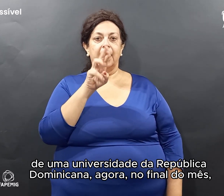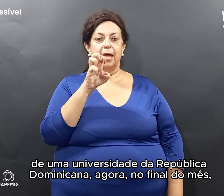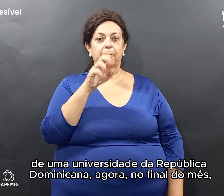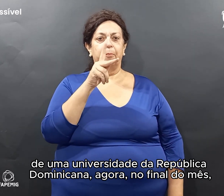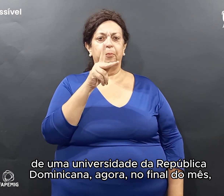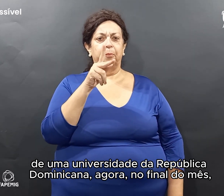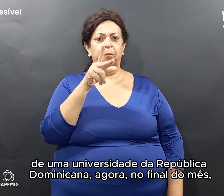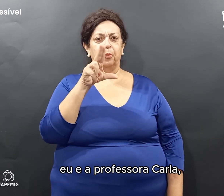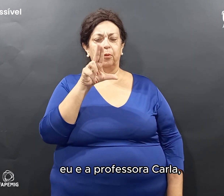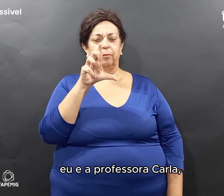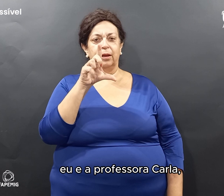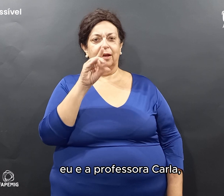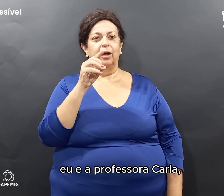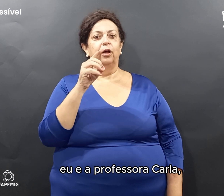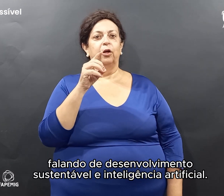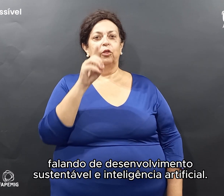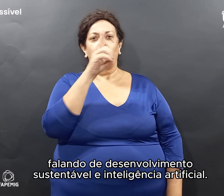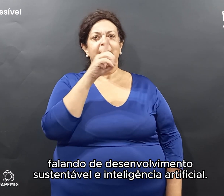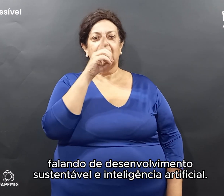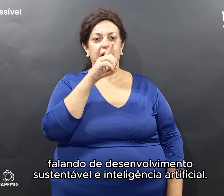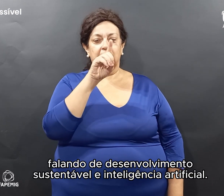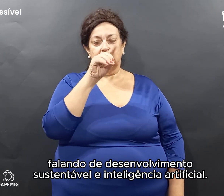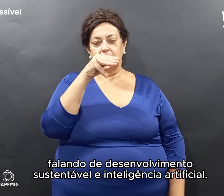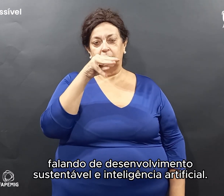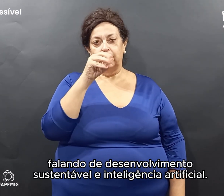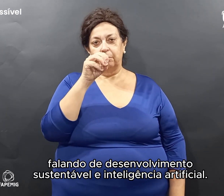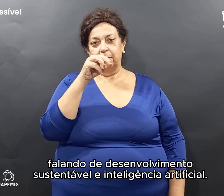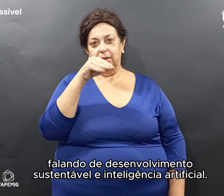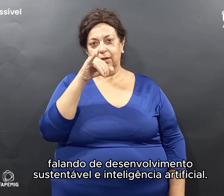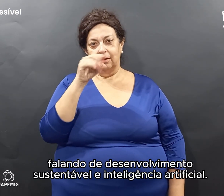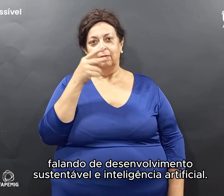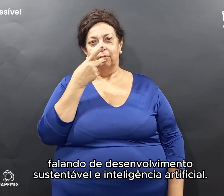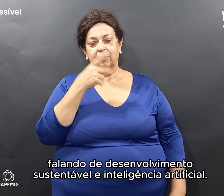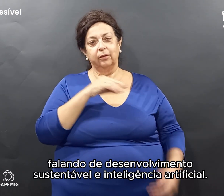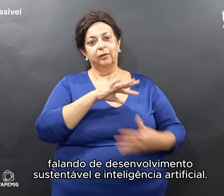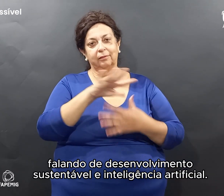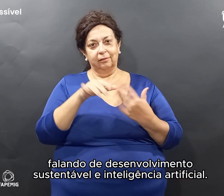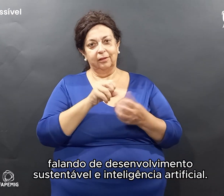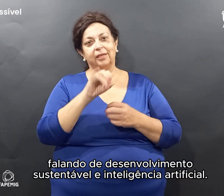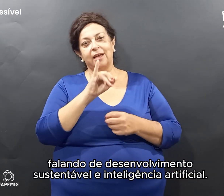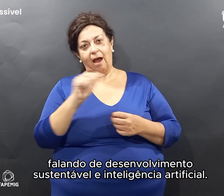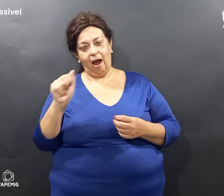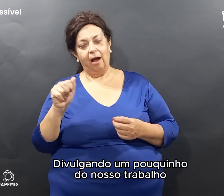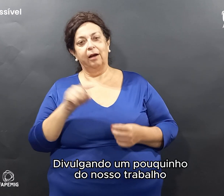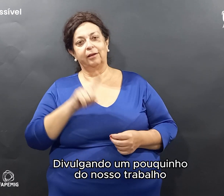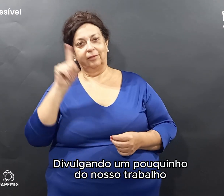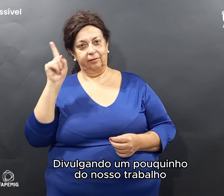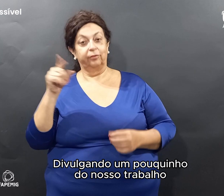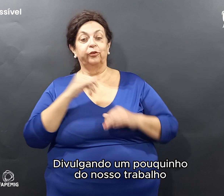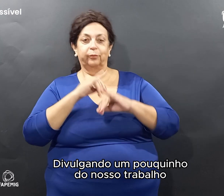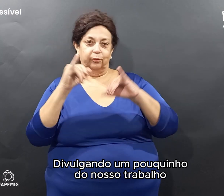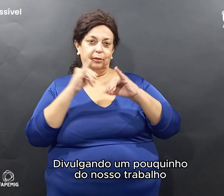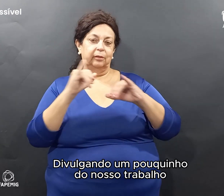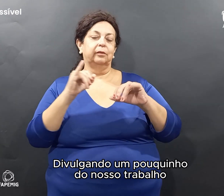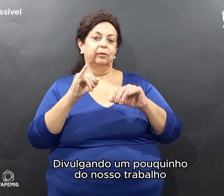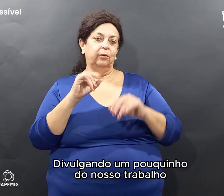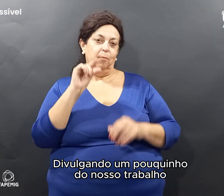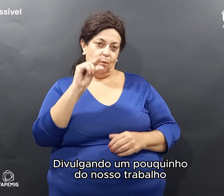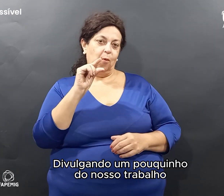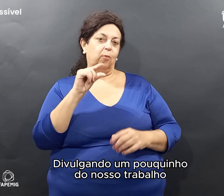no final do mês, eu e a professora Carla falando de desenvolvimento sustentável e inteligência artificial, divulgando um pouquinho do nosso